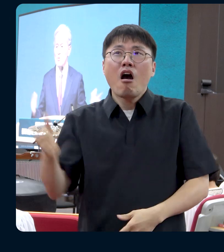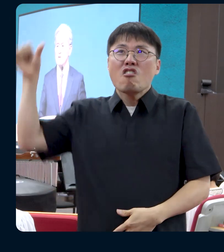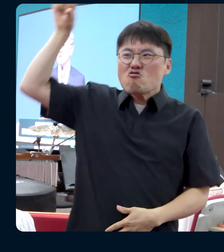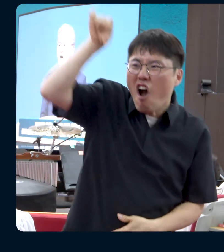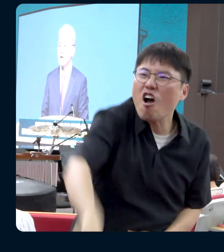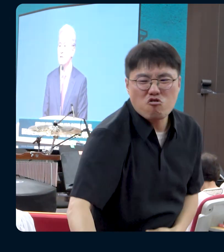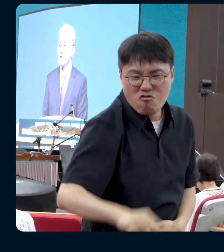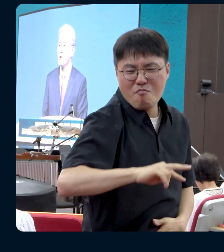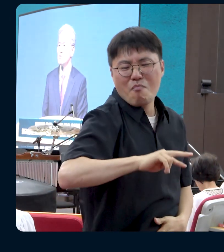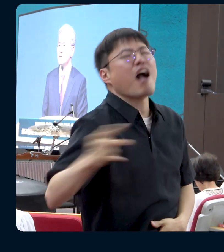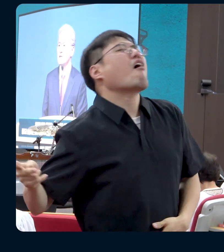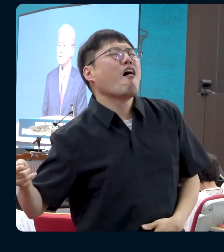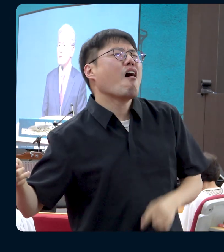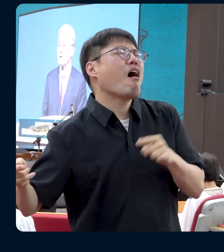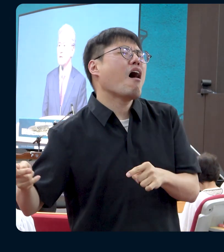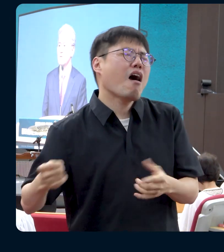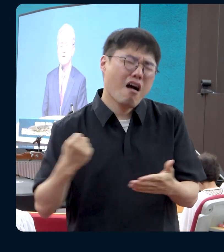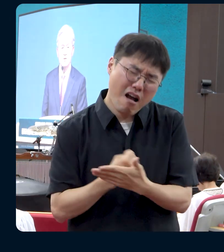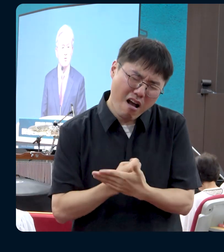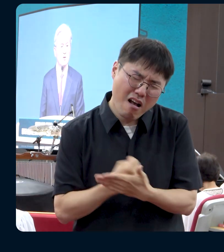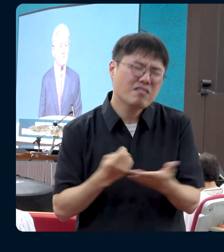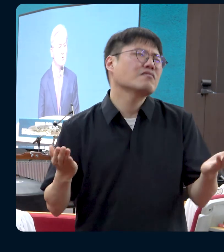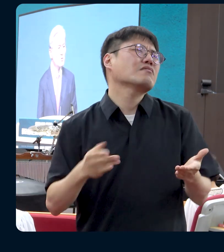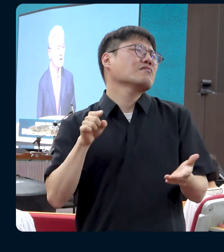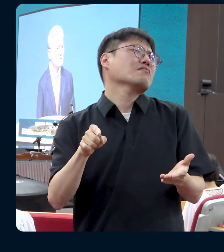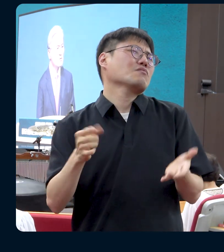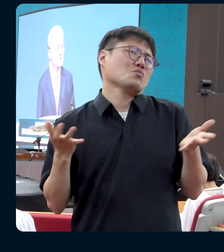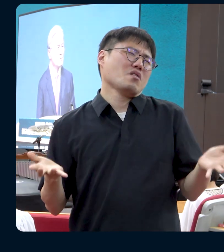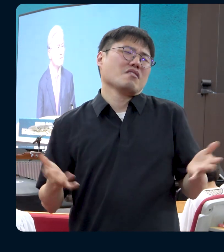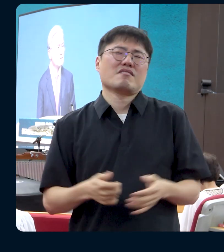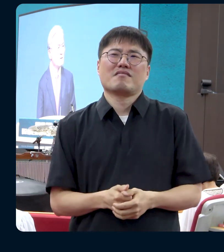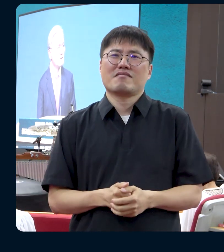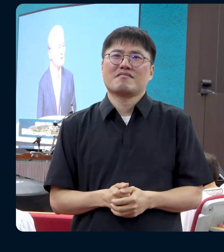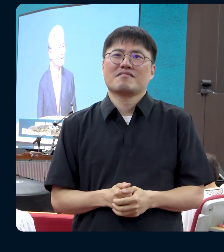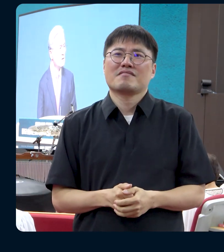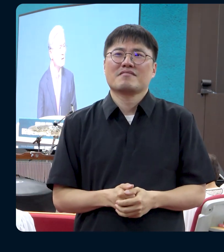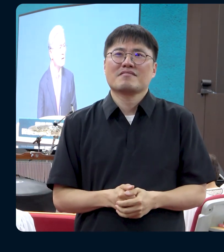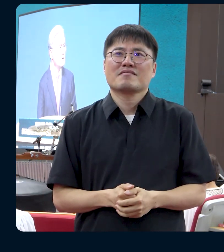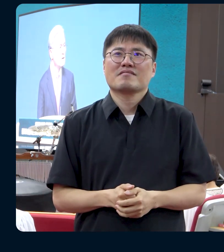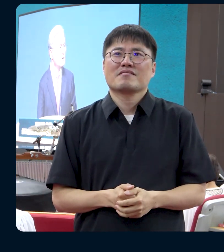저주로 만들어버리는 안타까운 일들이 있다고 한다면 이거 어떻게 하면 좋으냐 하는 거죠.